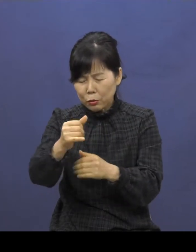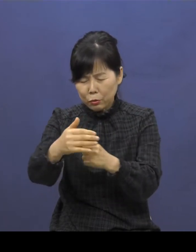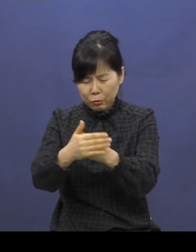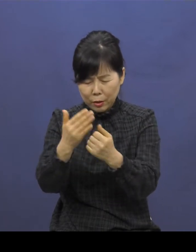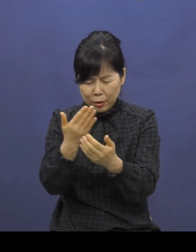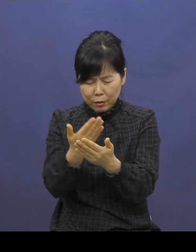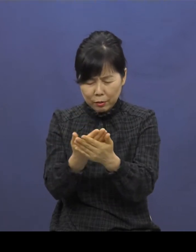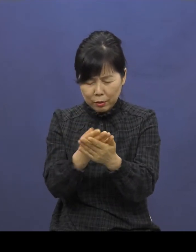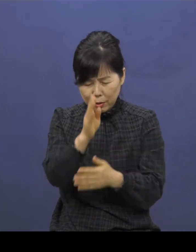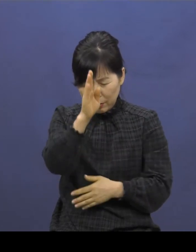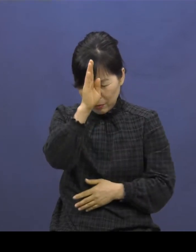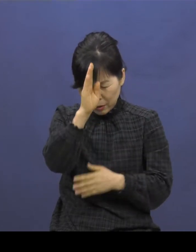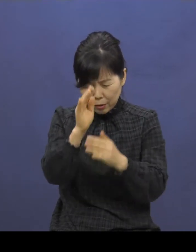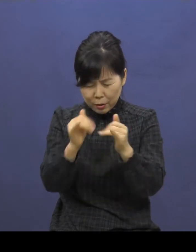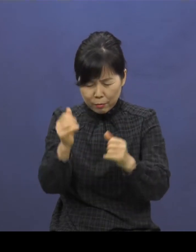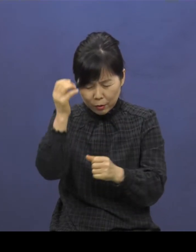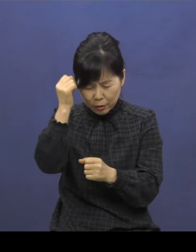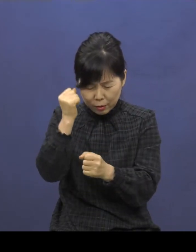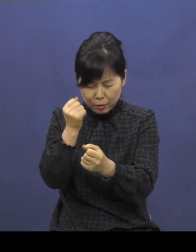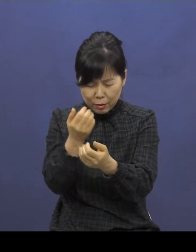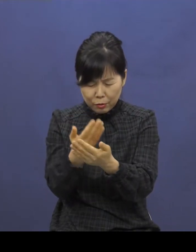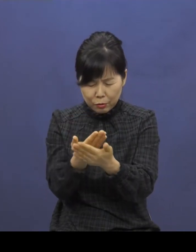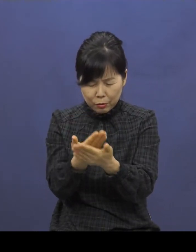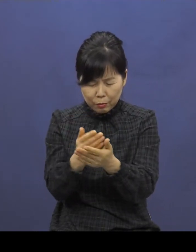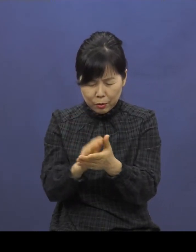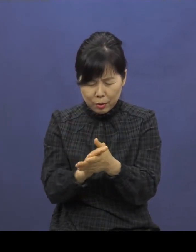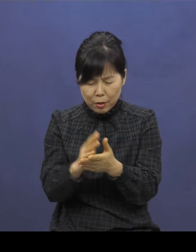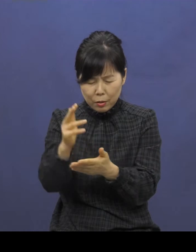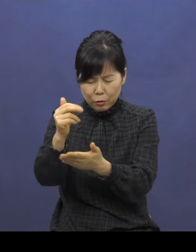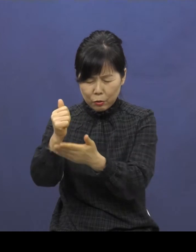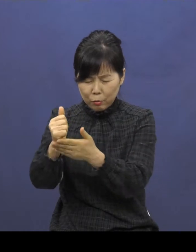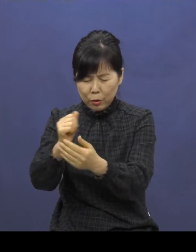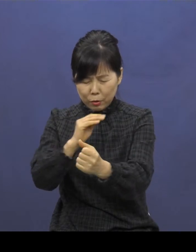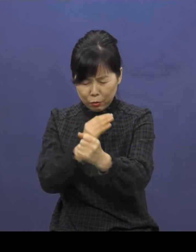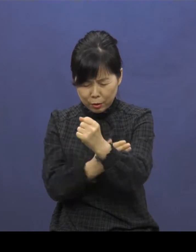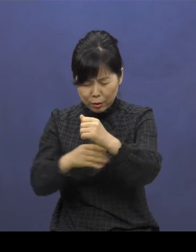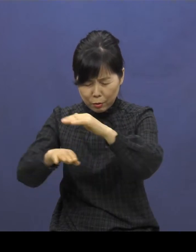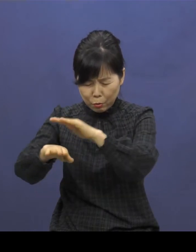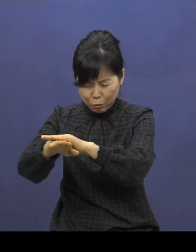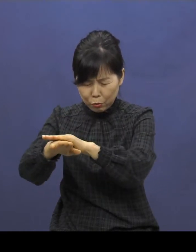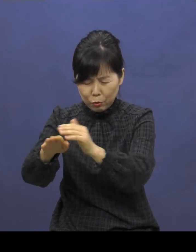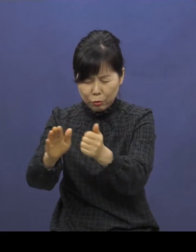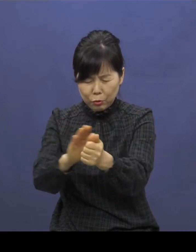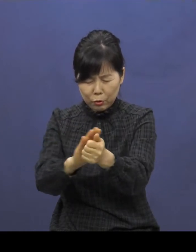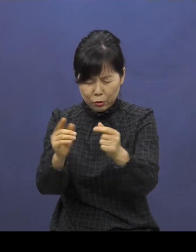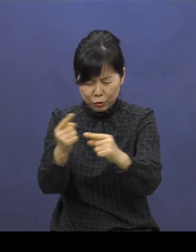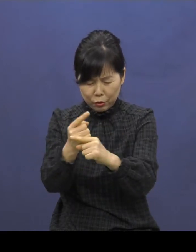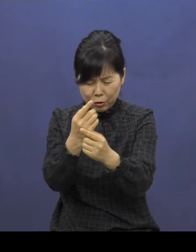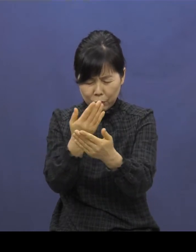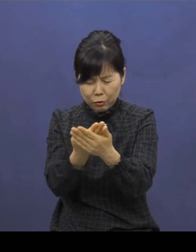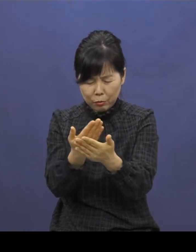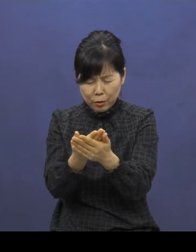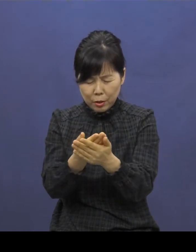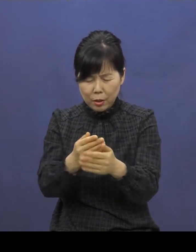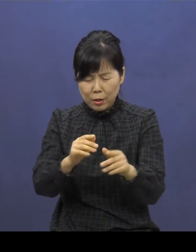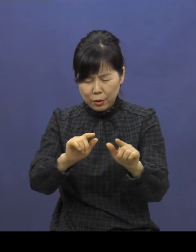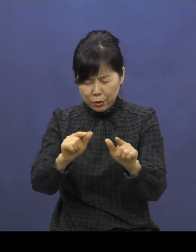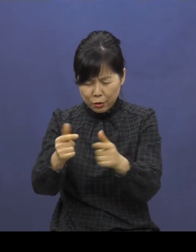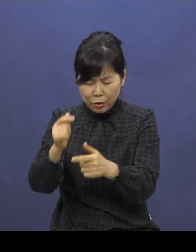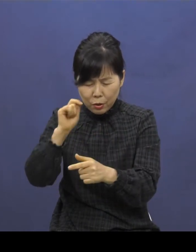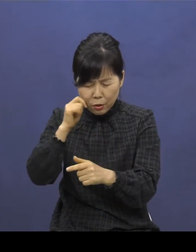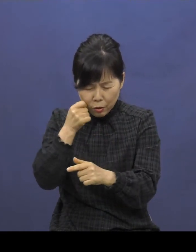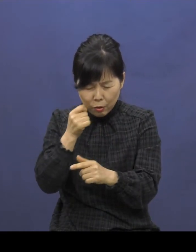육신의 질병으로 아픔을 호소하는 한우들을 기억하시고 주님의 권능의 원릇으로 치료하여 주옵소서. 여러 가지 문제로 어려움이